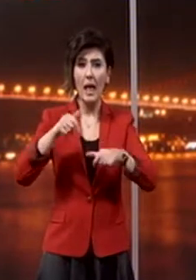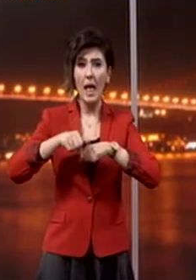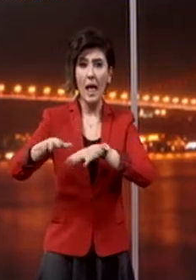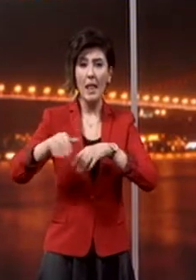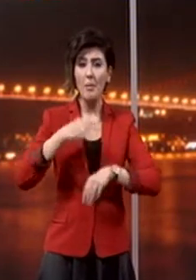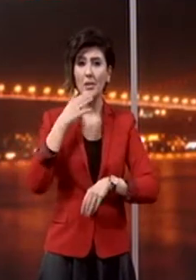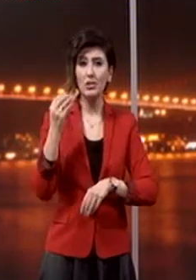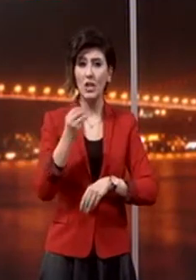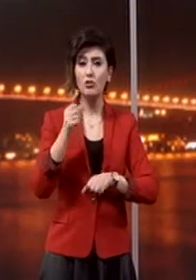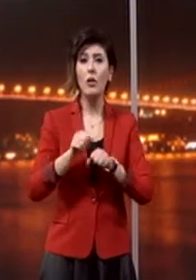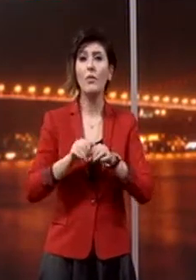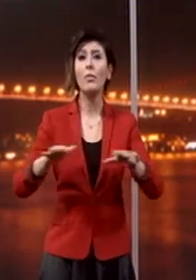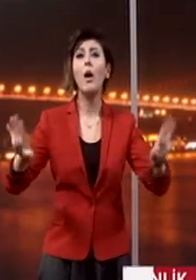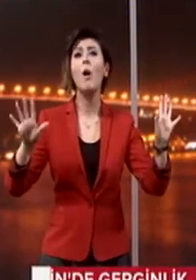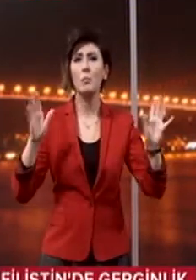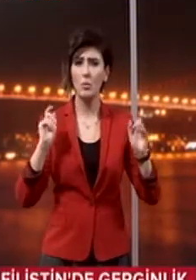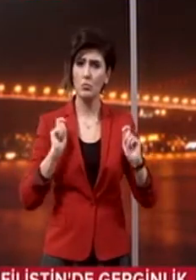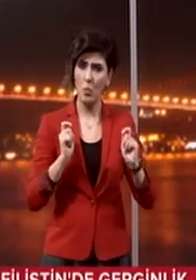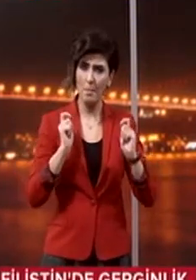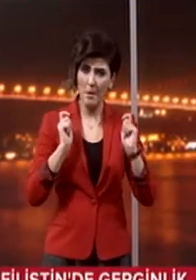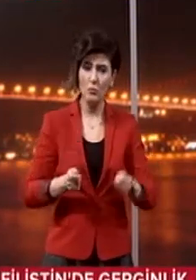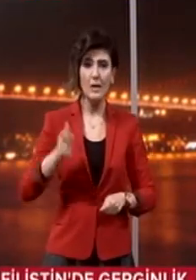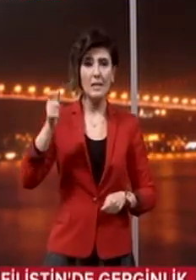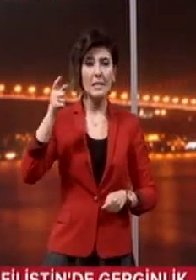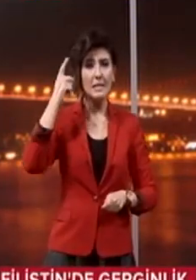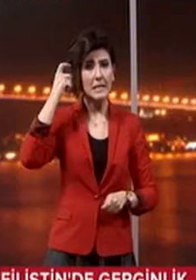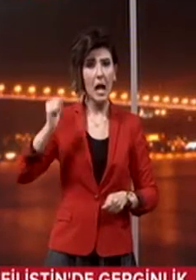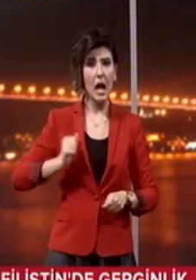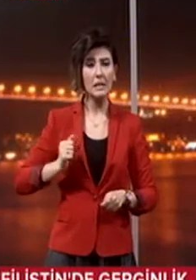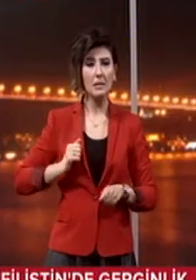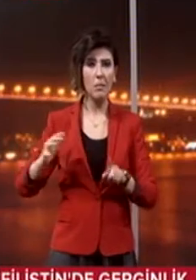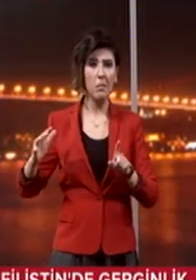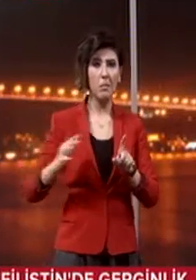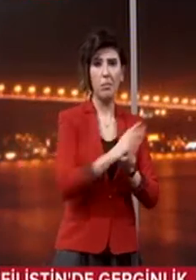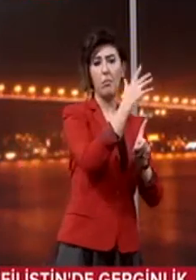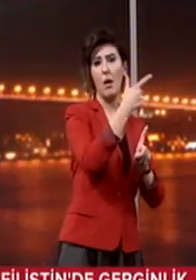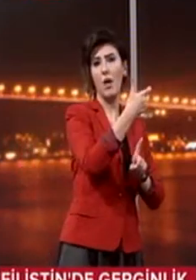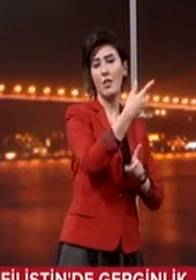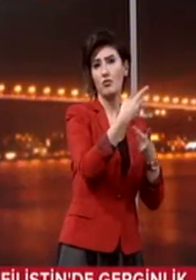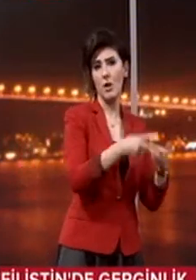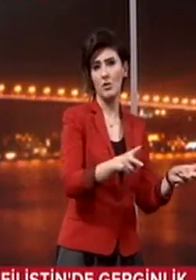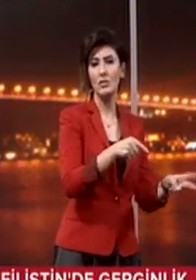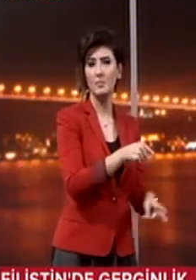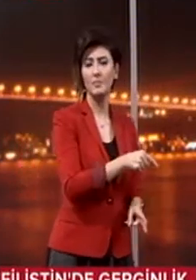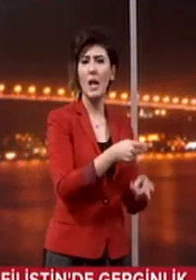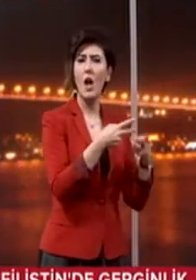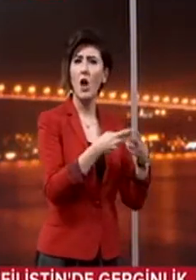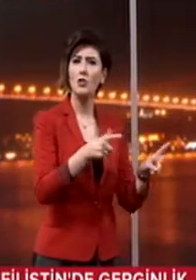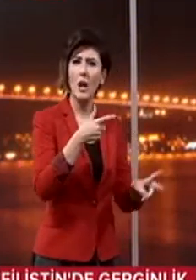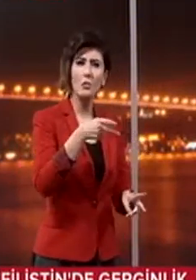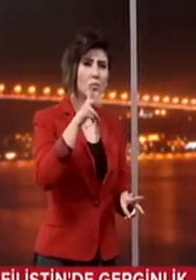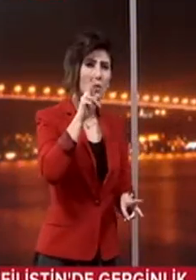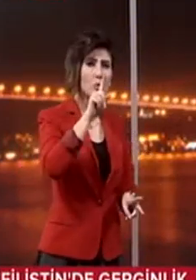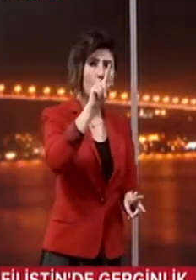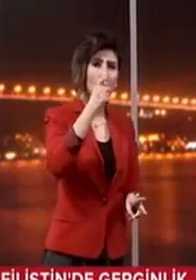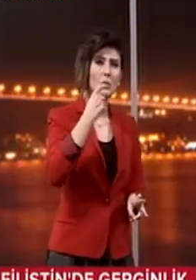gençler dağılmamakta ısrar edince İsrail askerleri kalabalığın üzerine ateş açtı. Açılan ateş